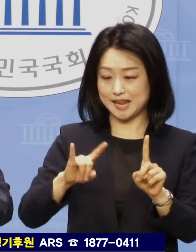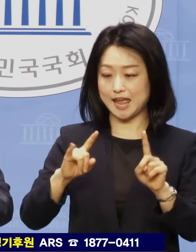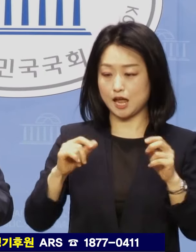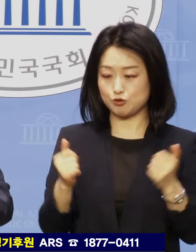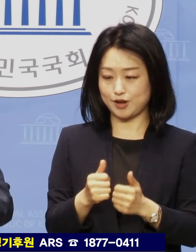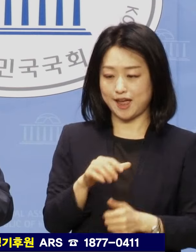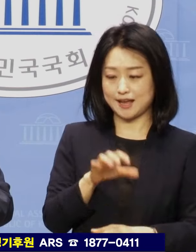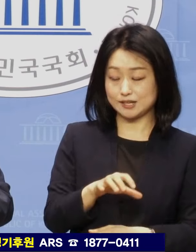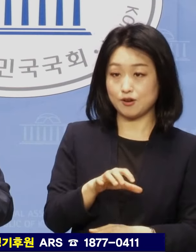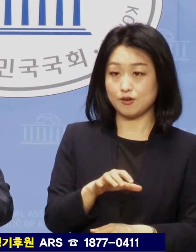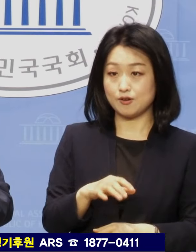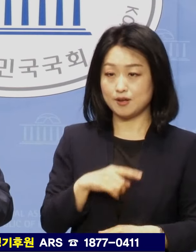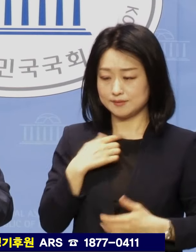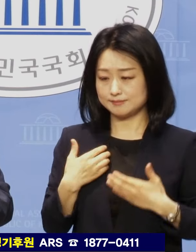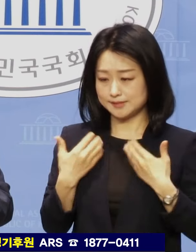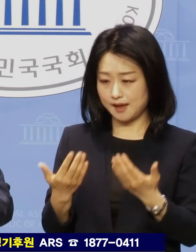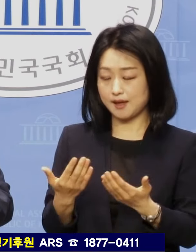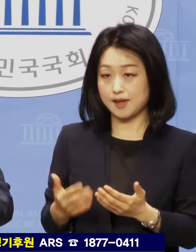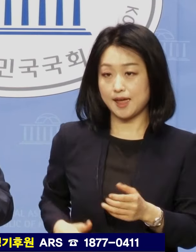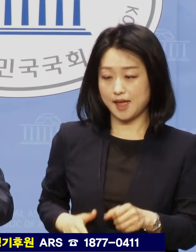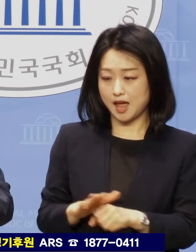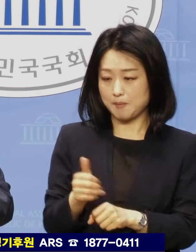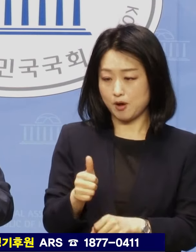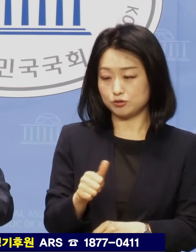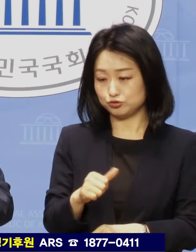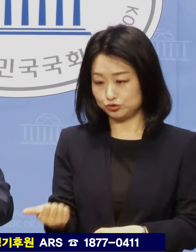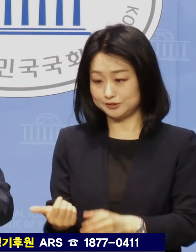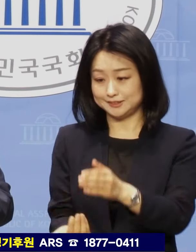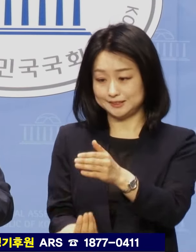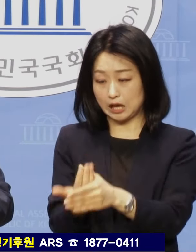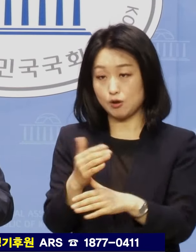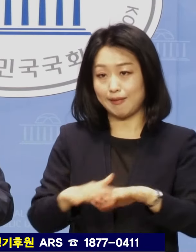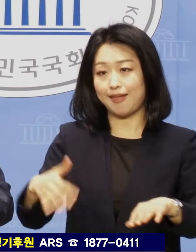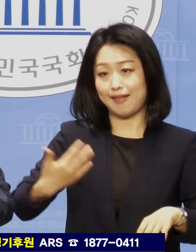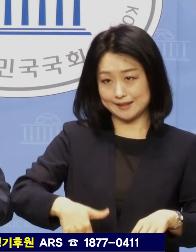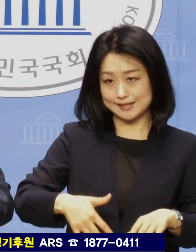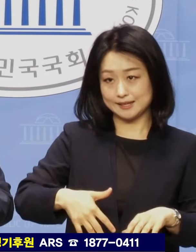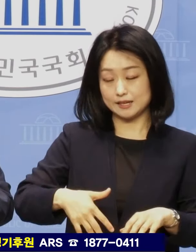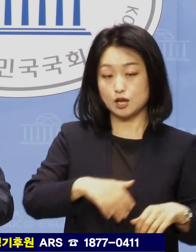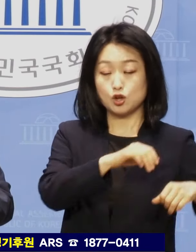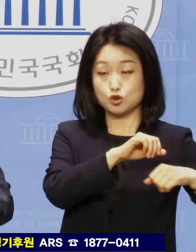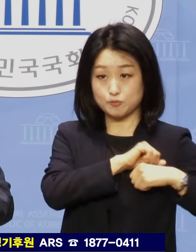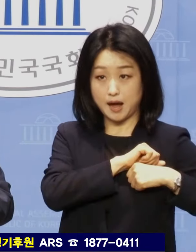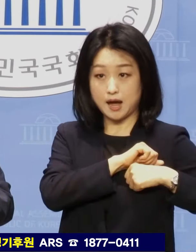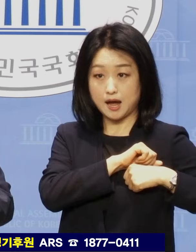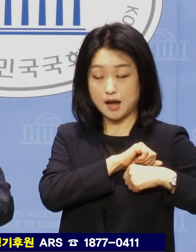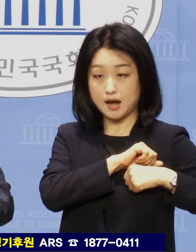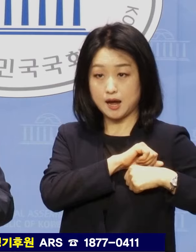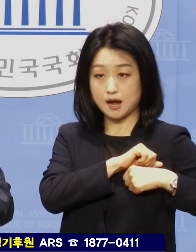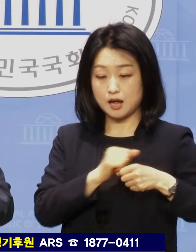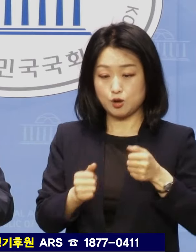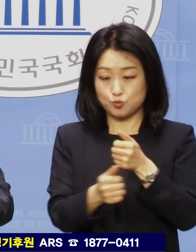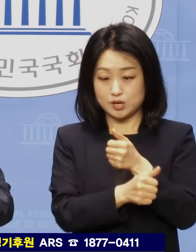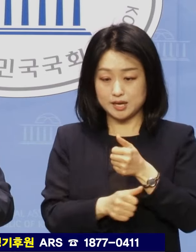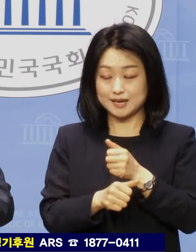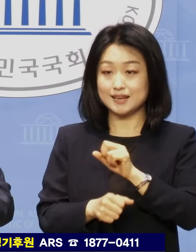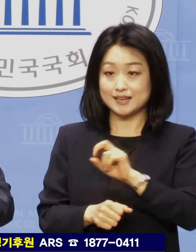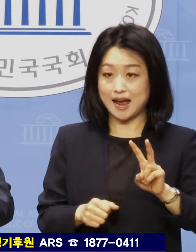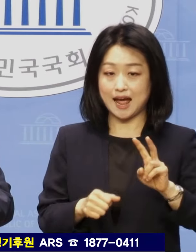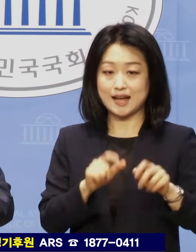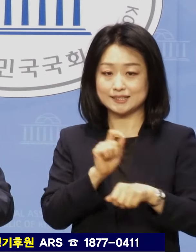국회에서 순직 해병대원 사건을 완전히 풀지 못해 국방 위 야당